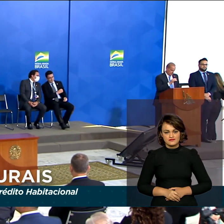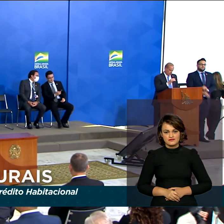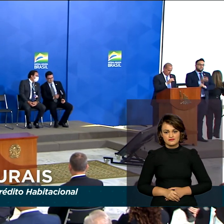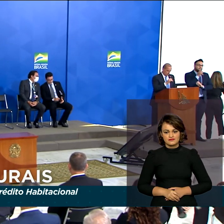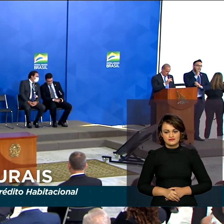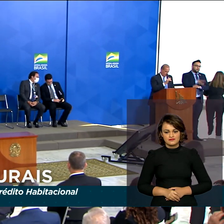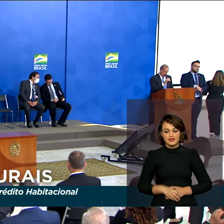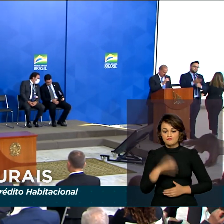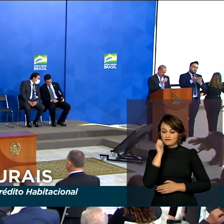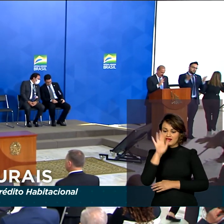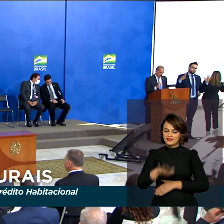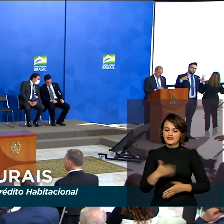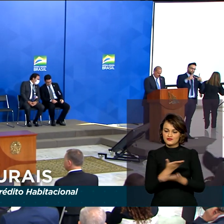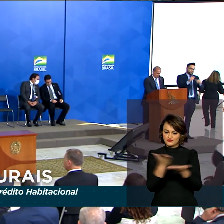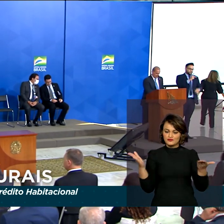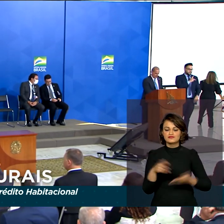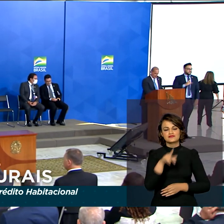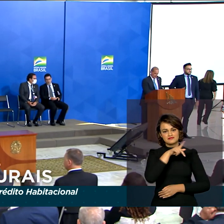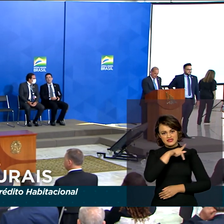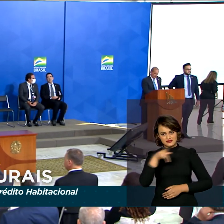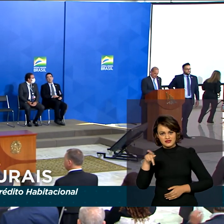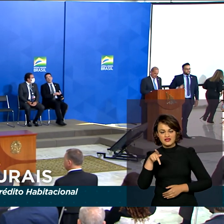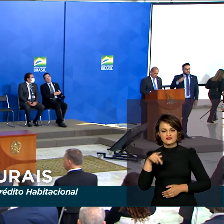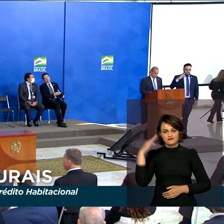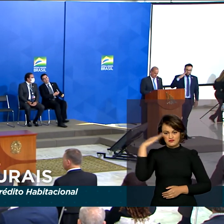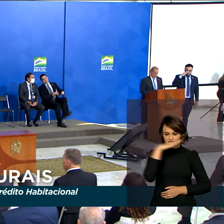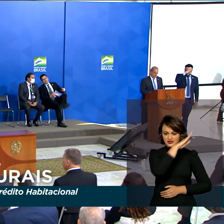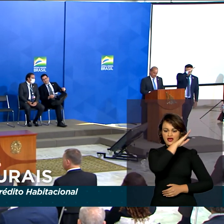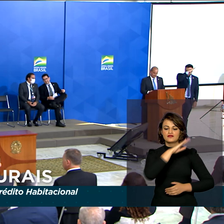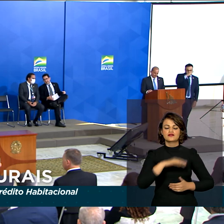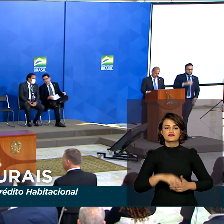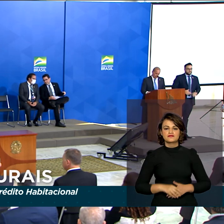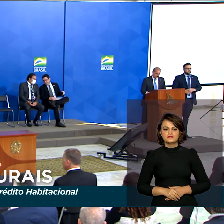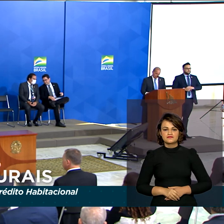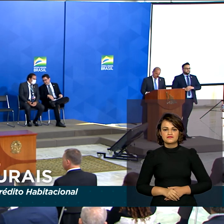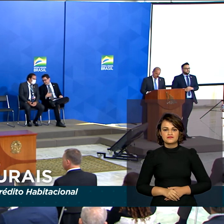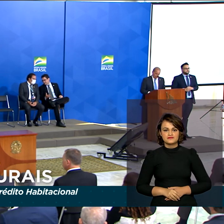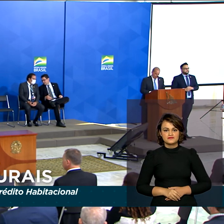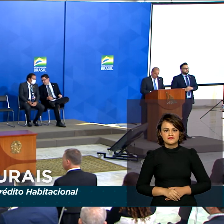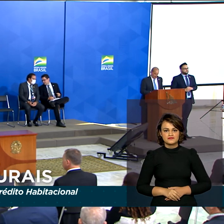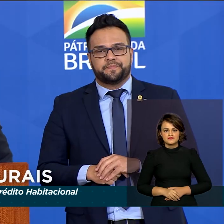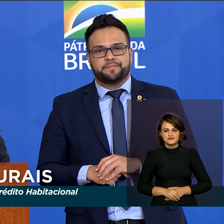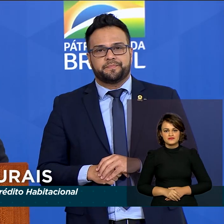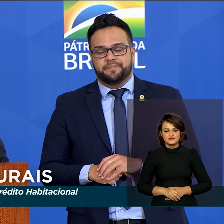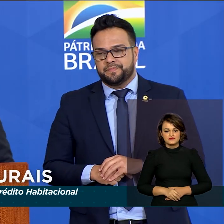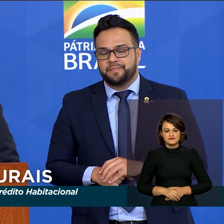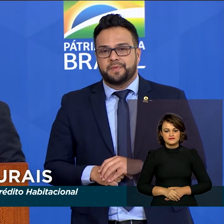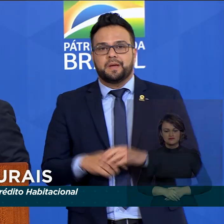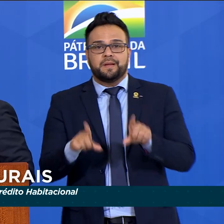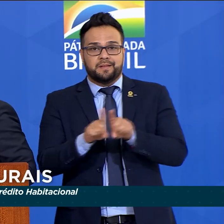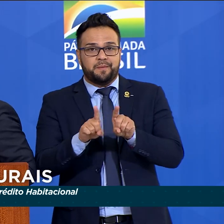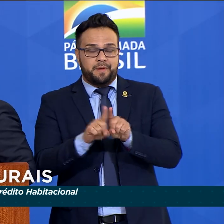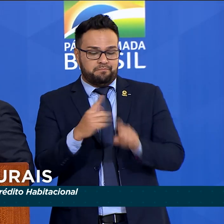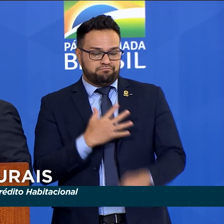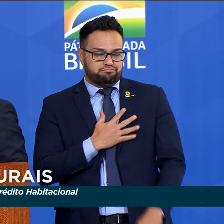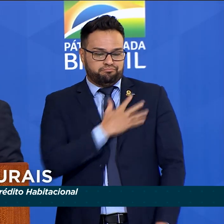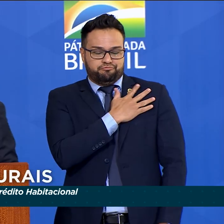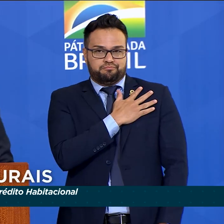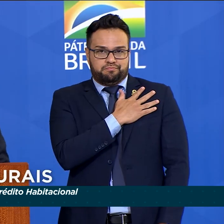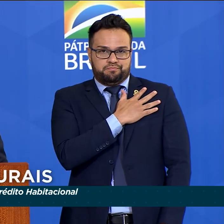Boa tarde a todos. Presidente Jair Messias Bolsonaro, general Hamilton Mourão,